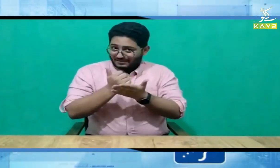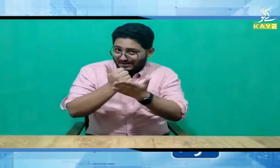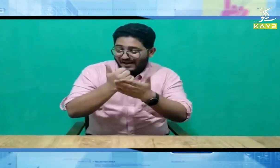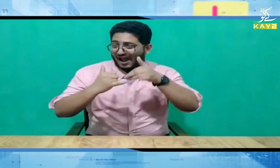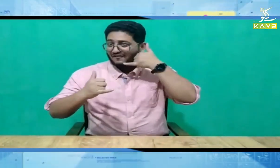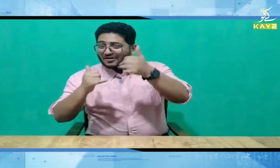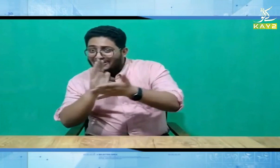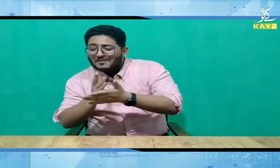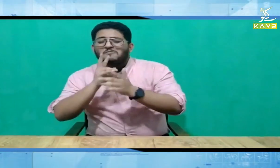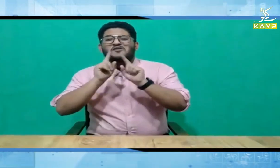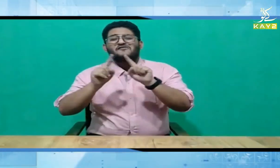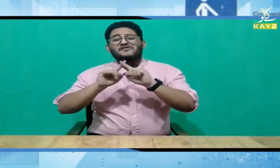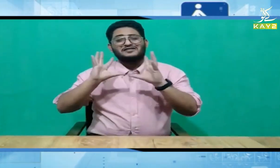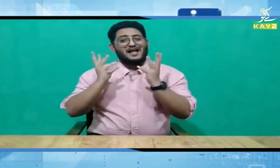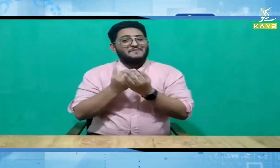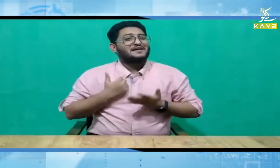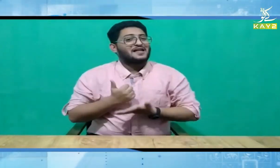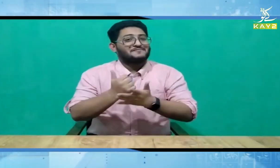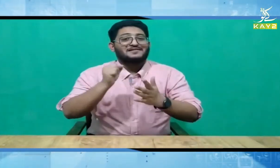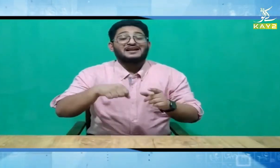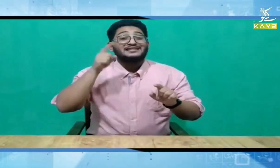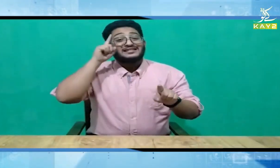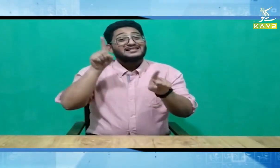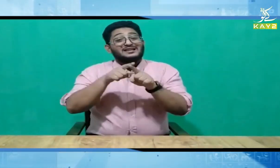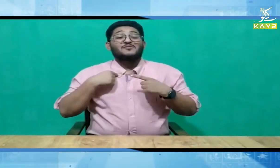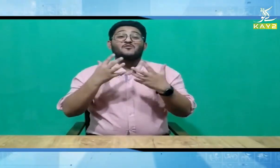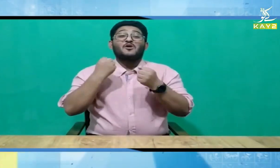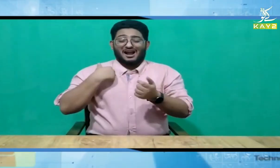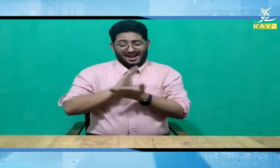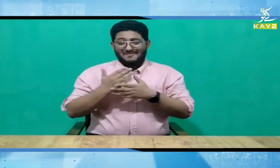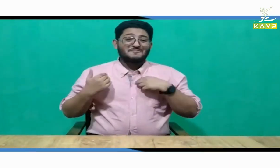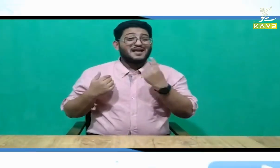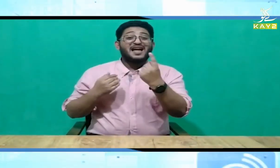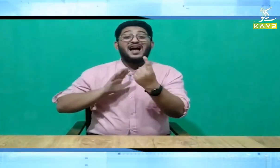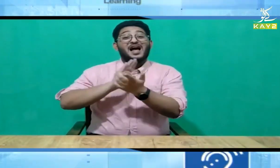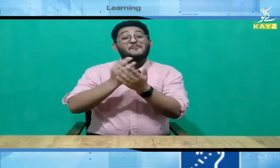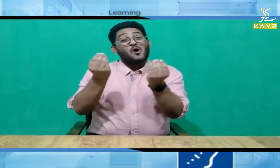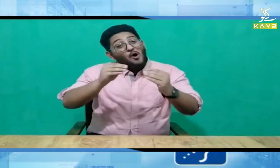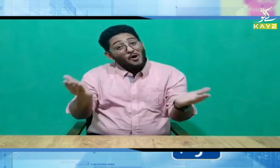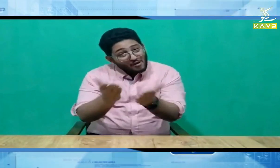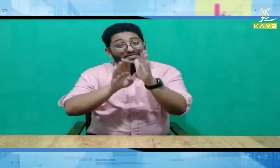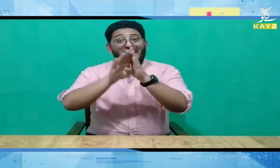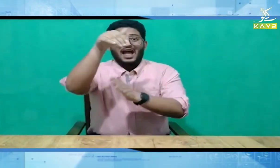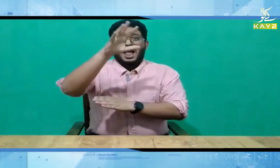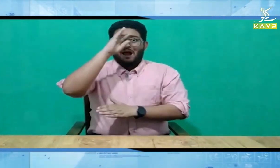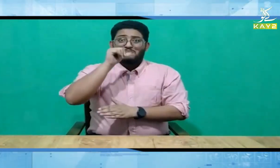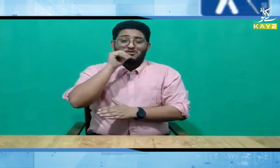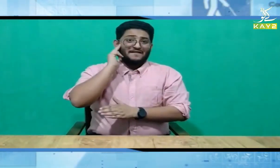इशारों की ज़बान में ख़बरें बता रहा होता हूँ, इंटरप्रिटेशंस कर रहा होता हूँ, मुलाकात करके इंटरप्रिटेशंस कर रहा होता हूँ। इस तरह बहुत सारे काम हो रहे होते हैं। तो